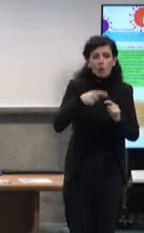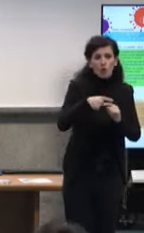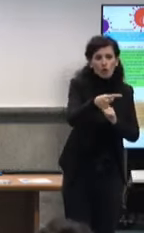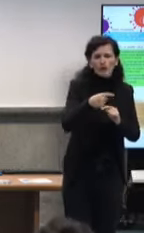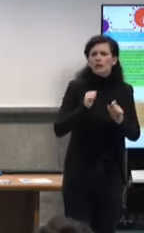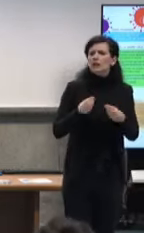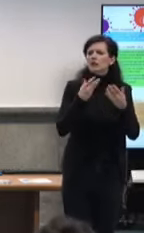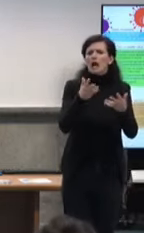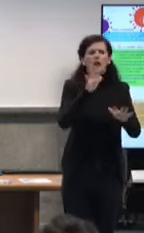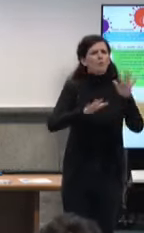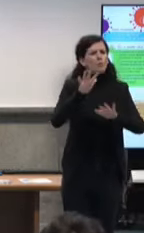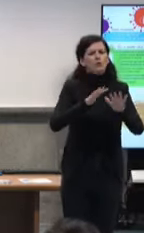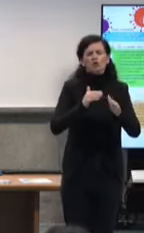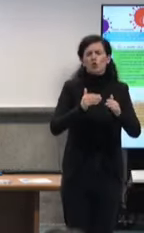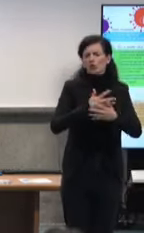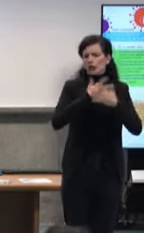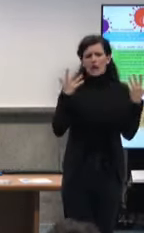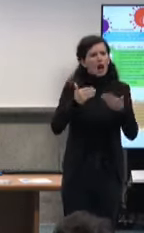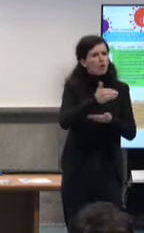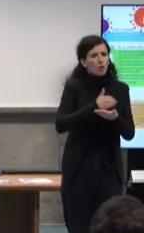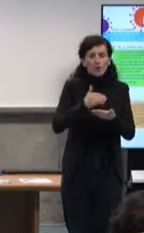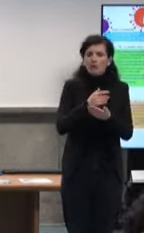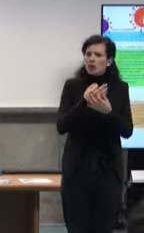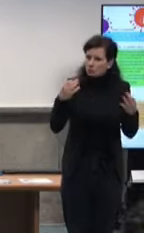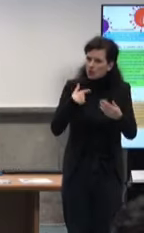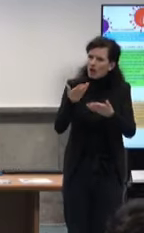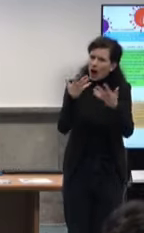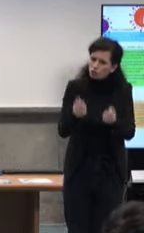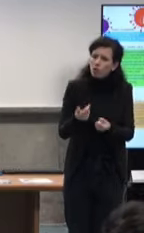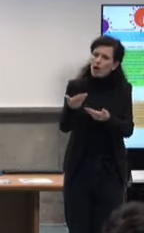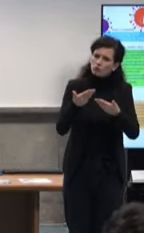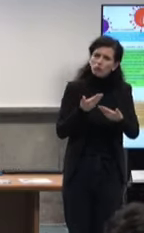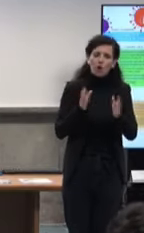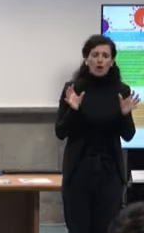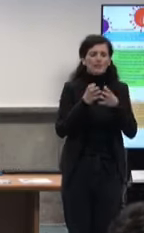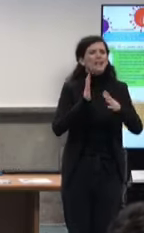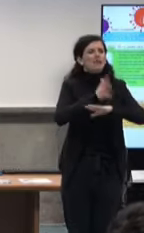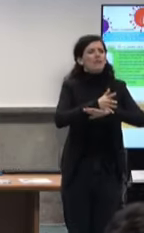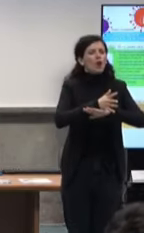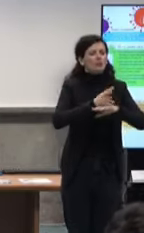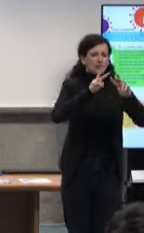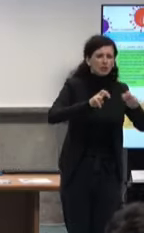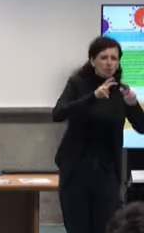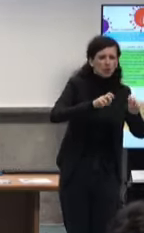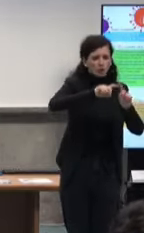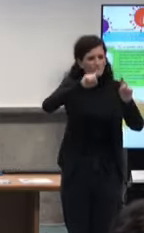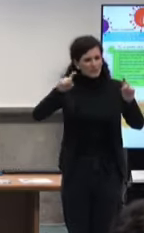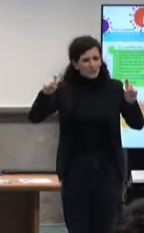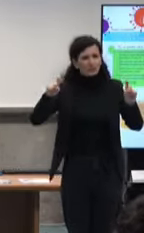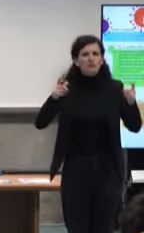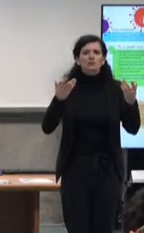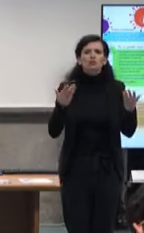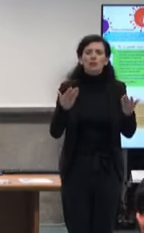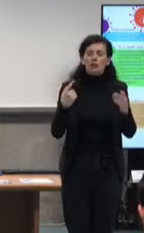ben vengano tutte l'età sforzo onestamente però credo che in questo momento i dati che noi abbiamo sempre precisato che